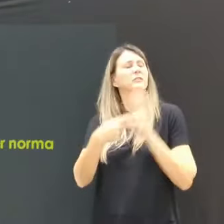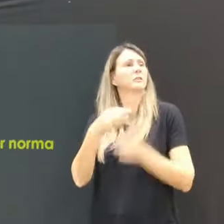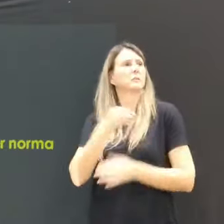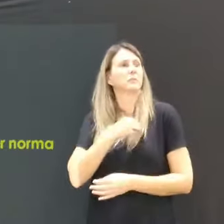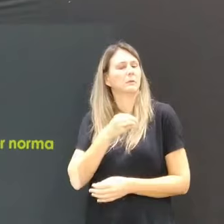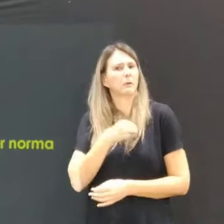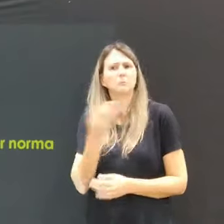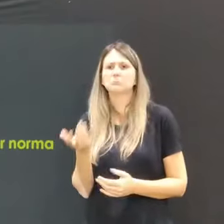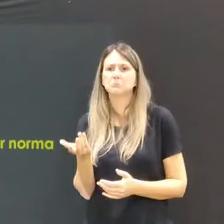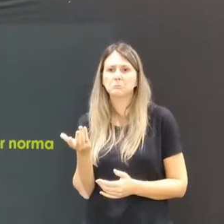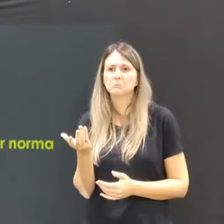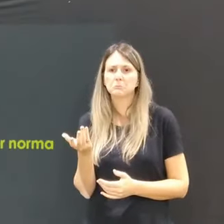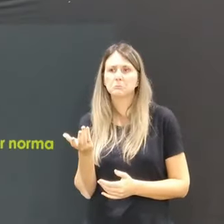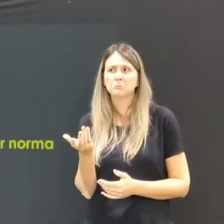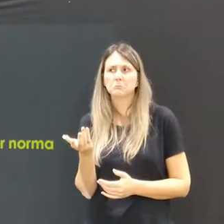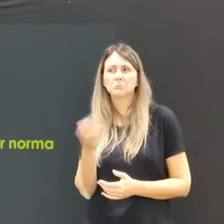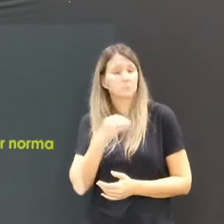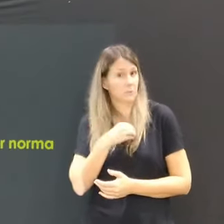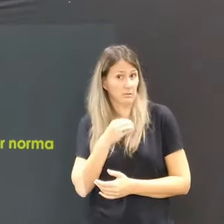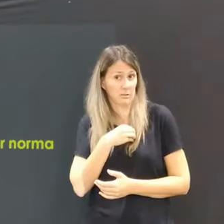significa essa palavra, pecado?